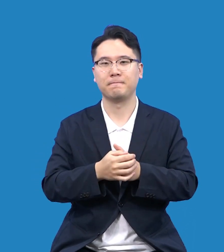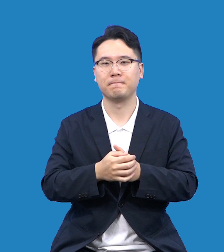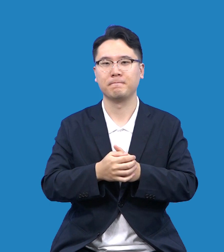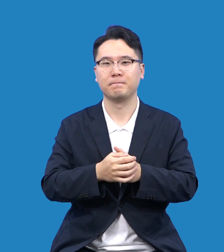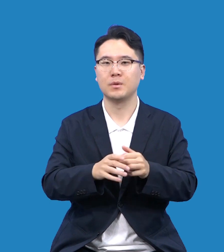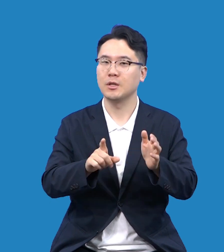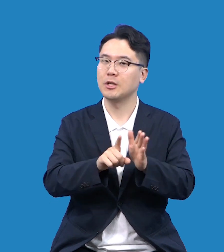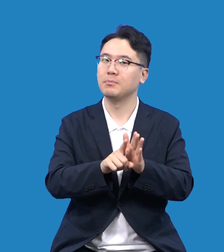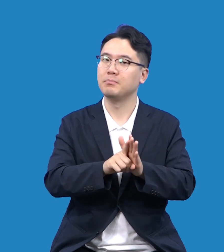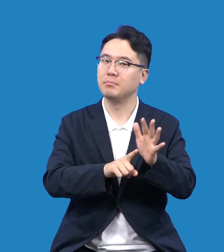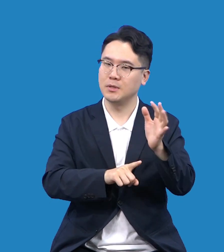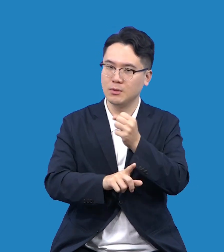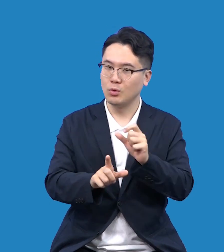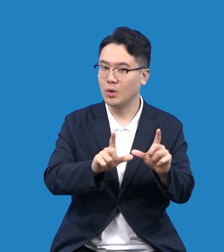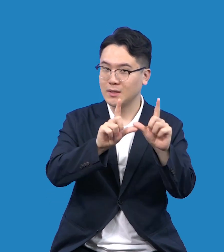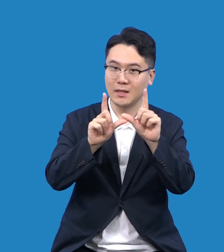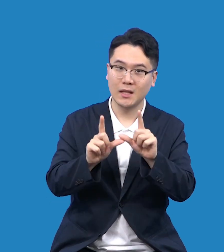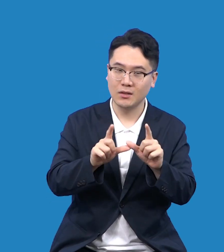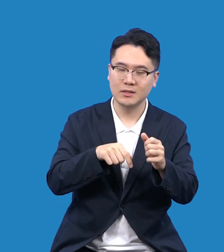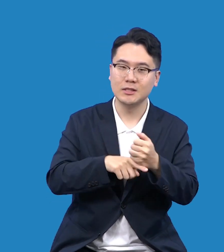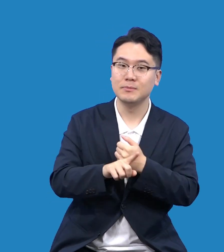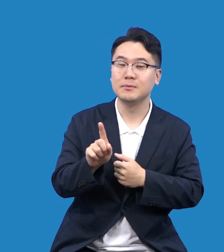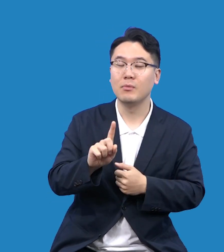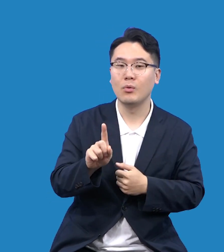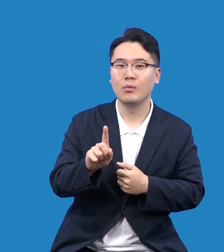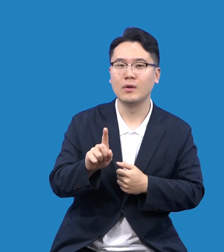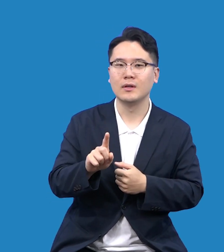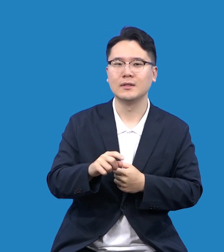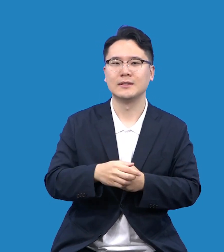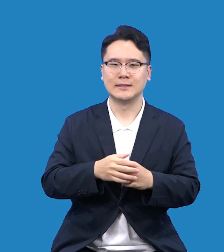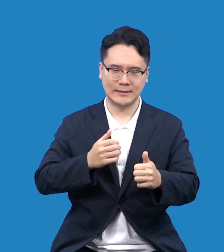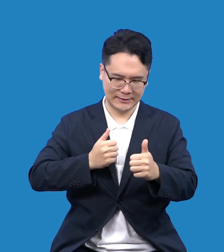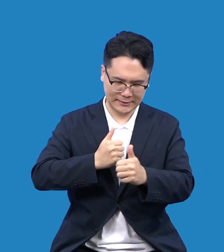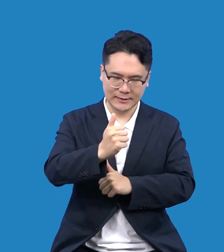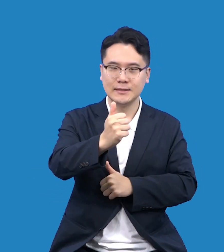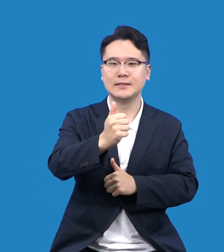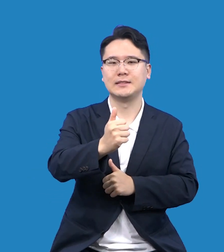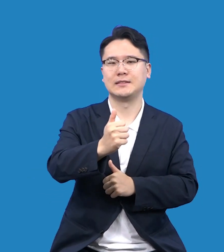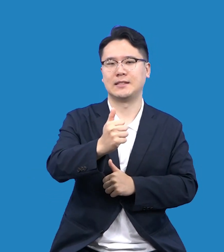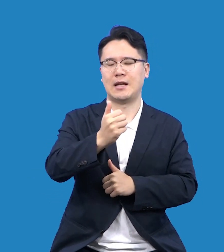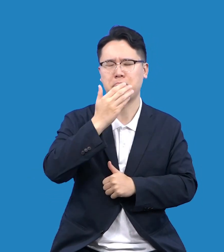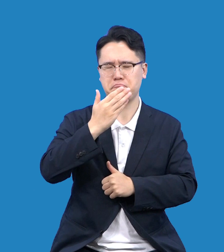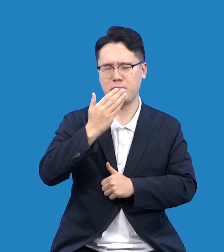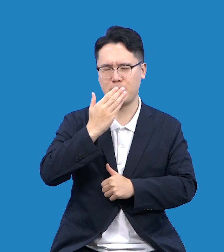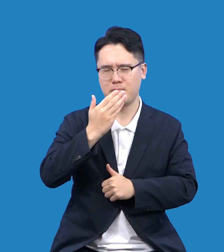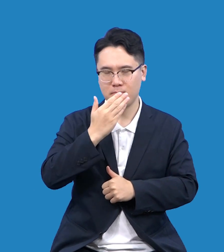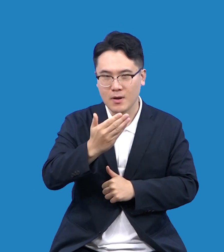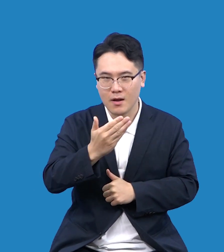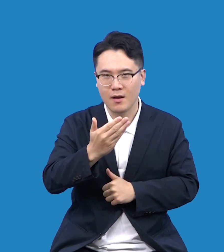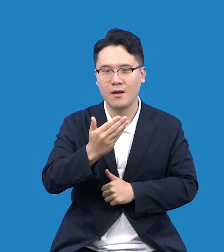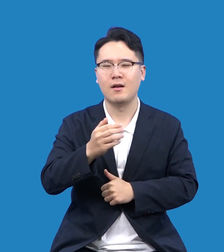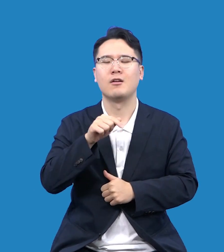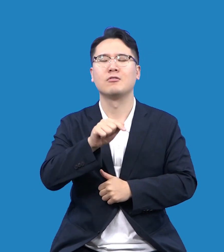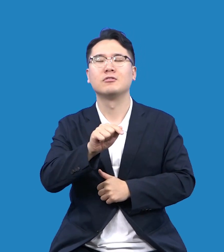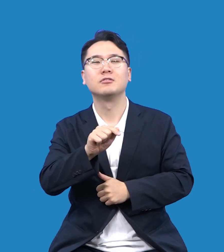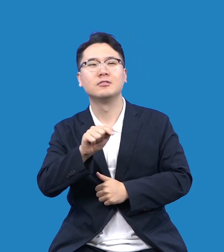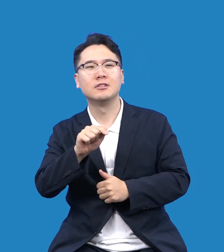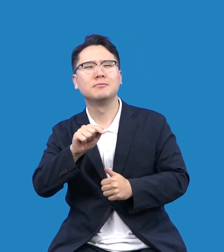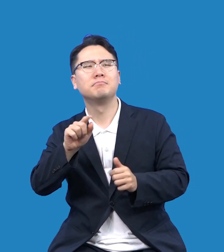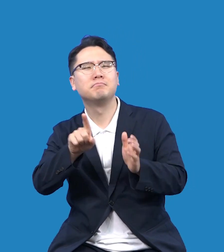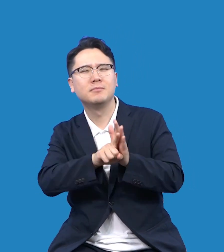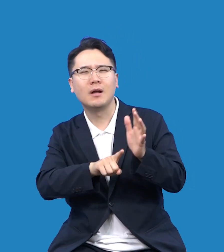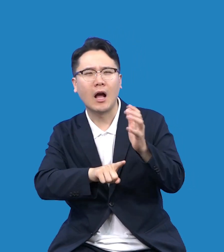믿음으로 산다는 건 뭘 뜻할까요? 둘째로 그것은 승리의 가능성을 근거로 인생을 바라본다는